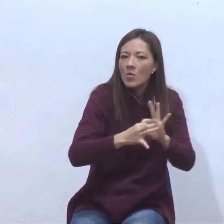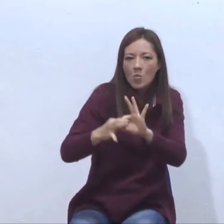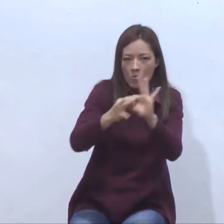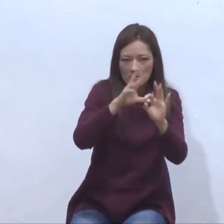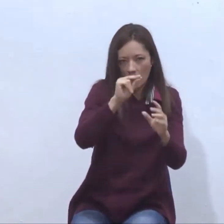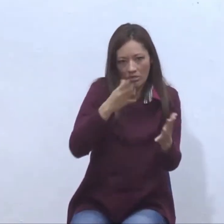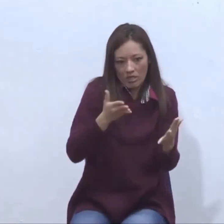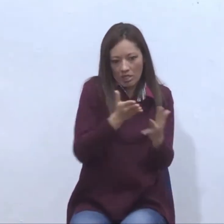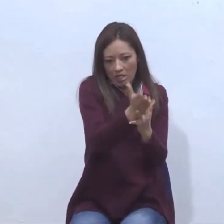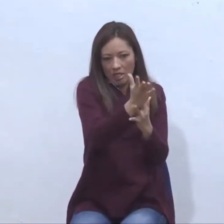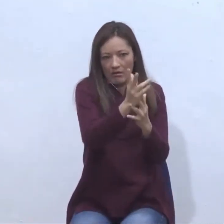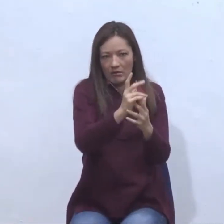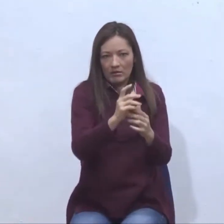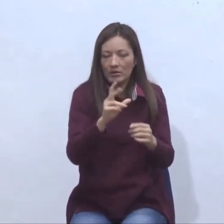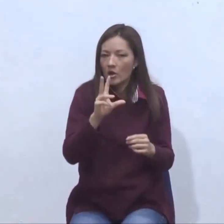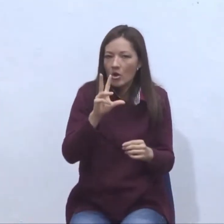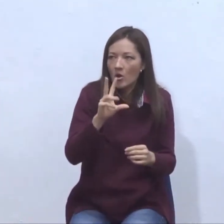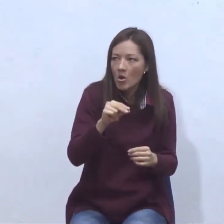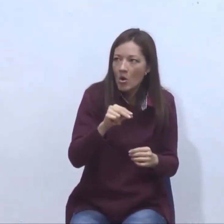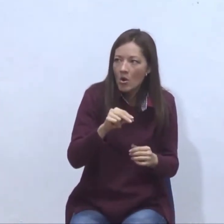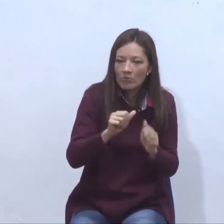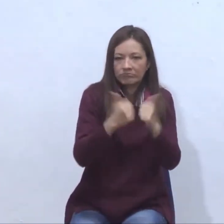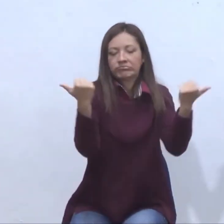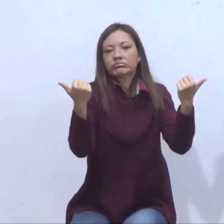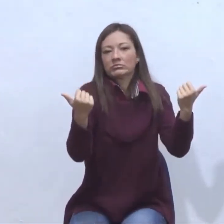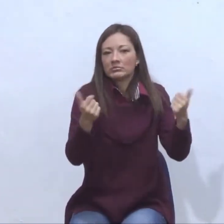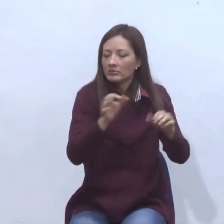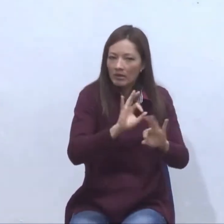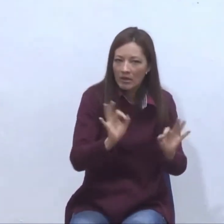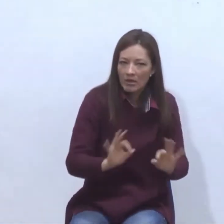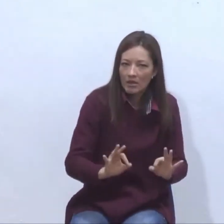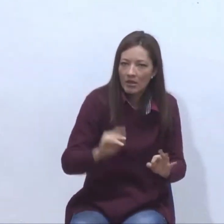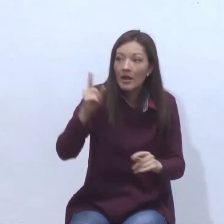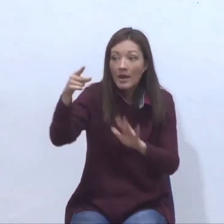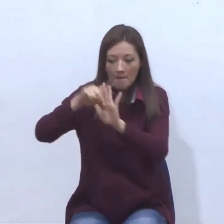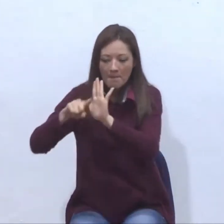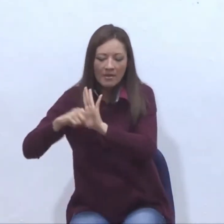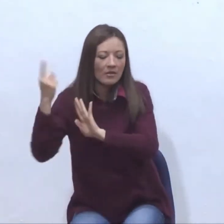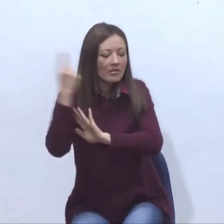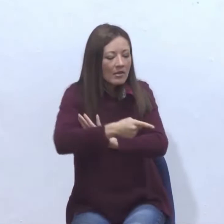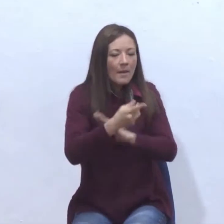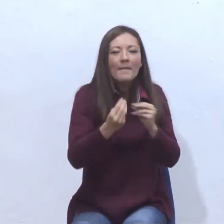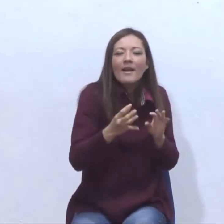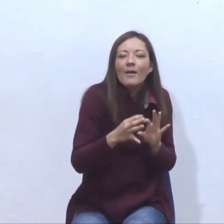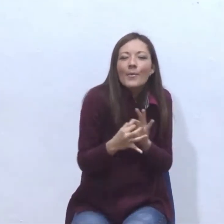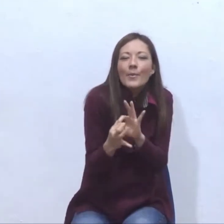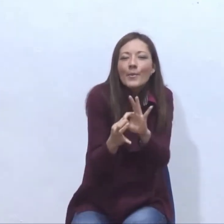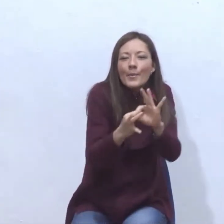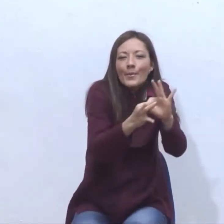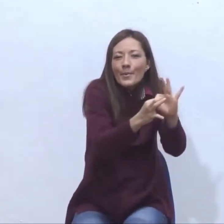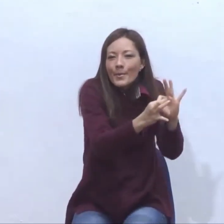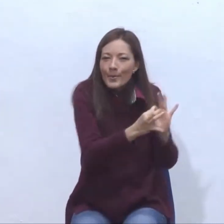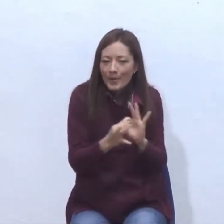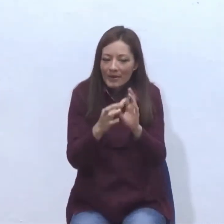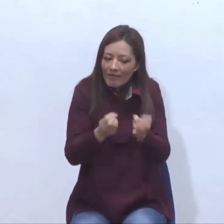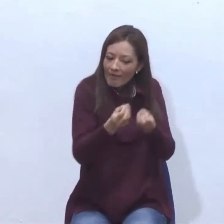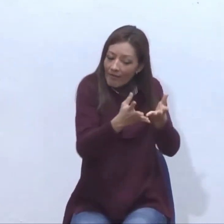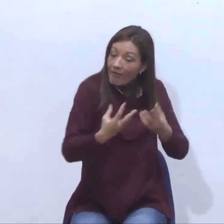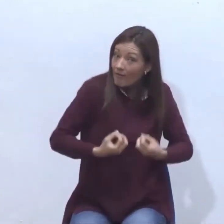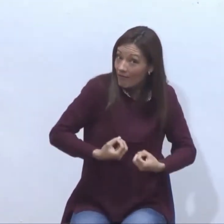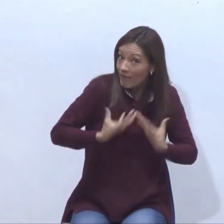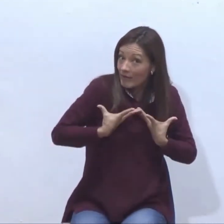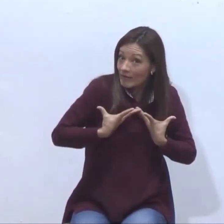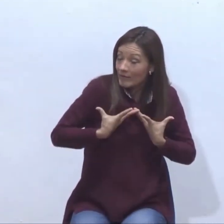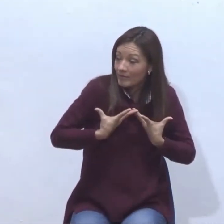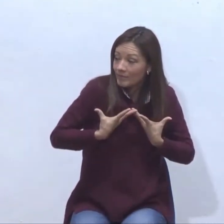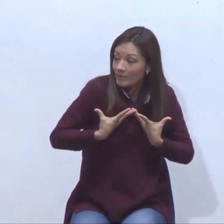para dividir, no para hacer disensión. Todos los mandatos que Jesús nos dejó son para dar vida.